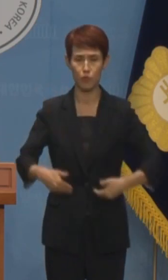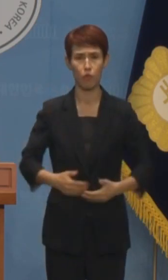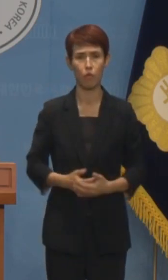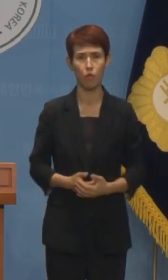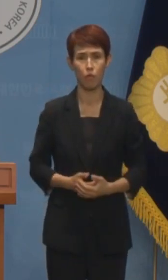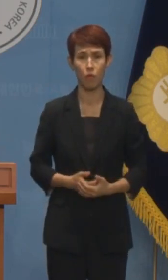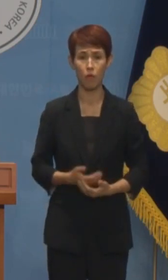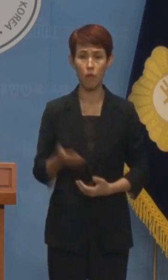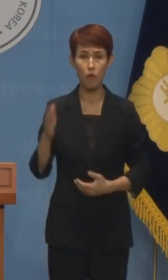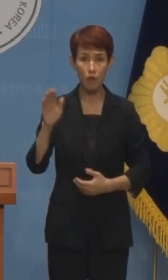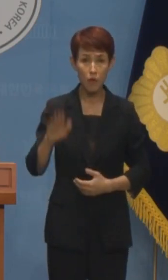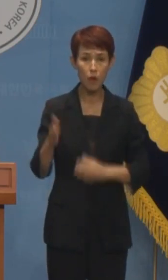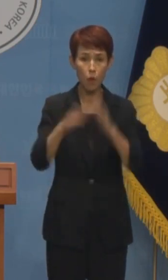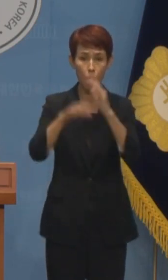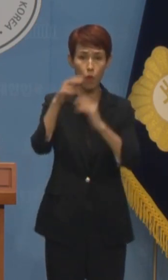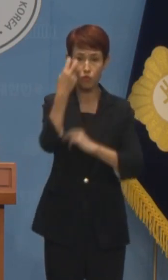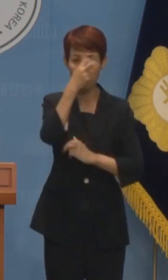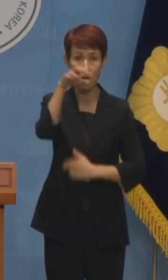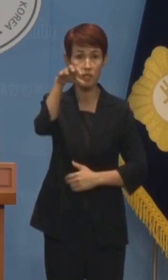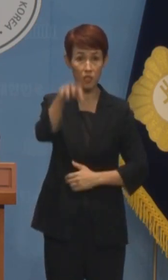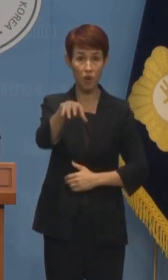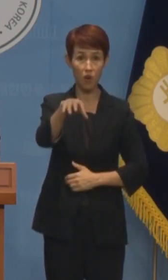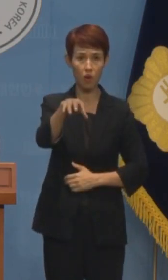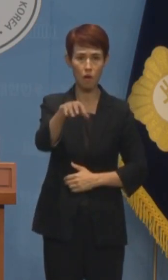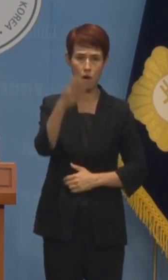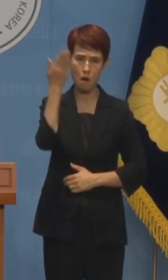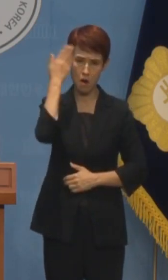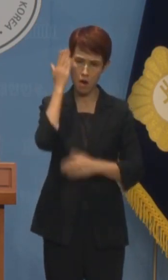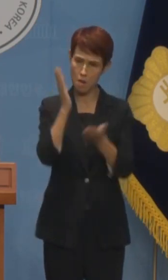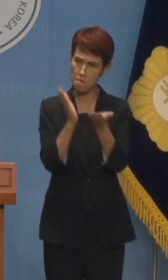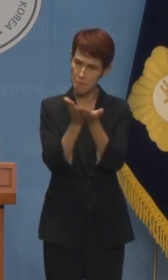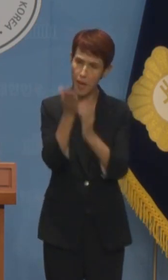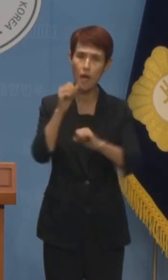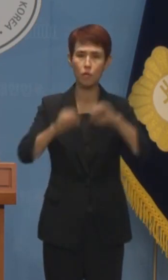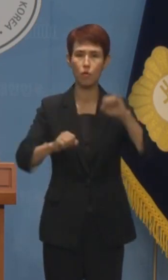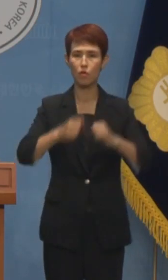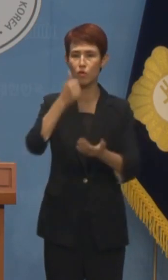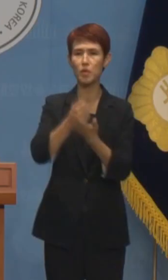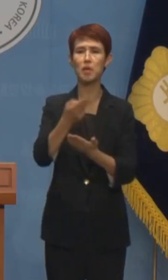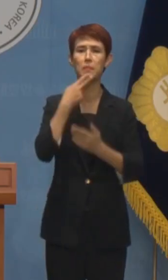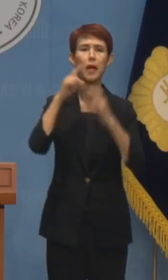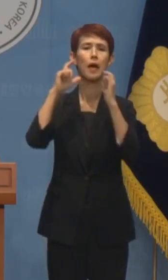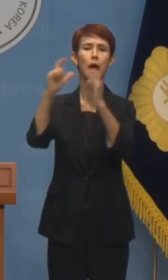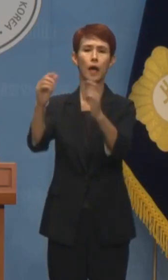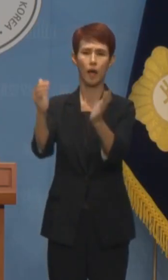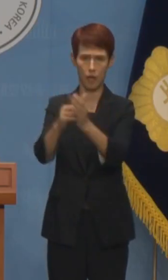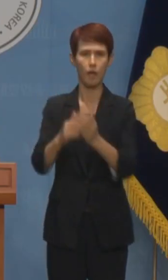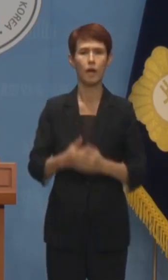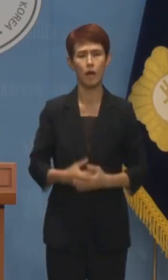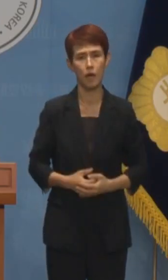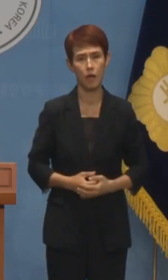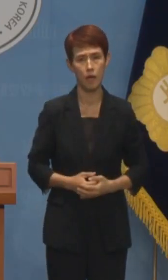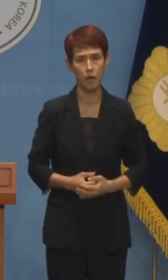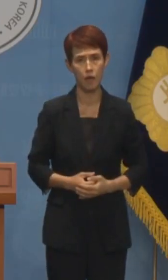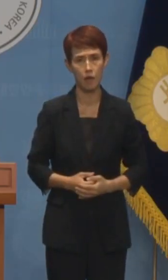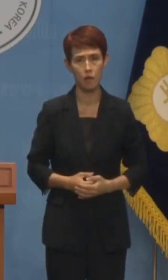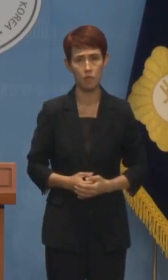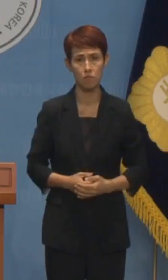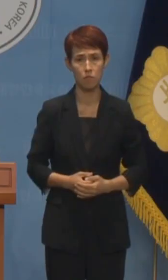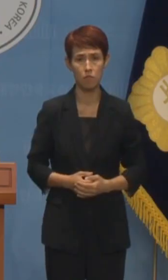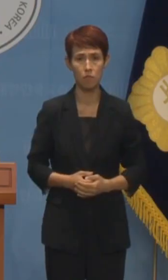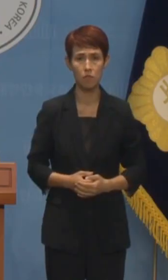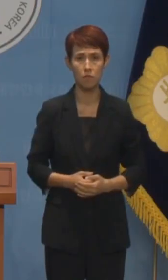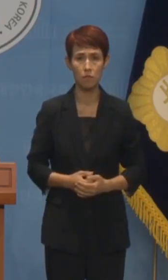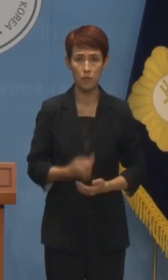그럼에도 불구하고 공수처는 실로 상식에 어긋나는 무혐의 결정을 내렸습니다.